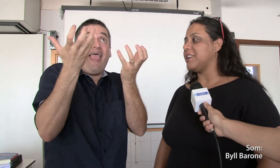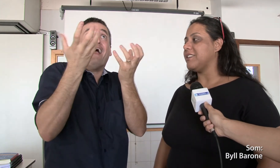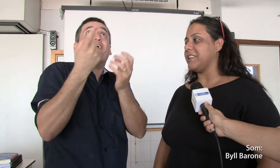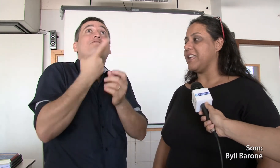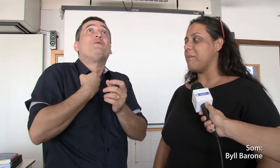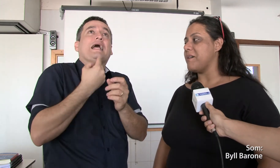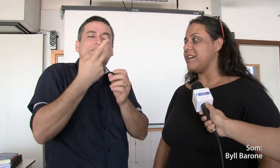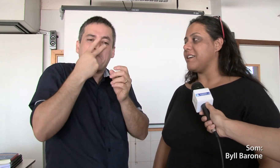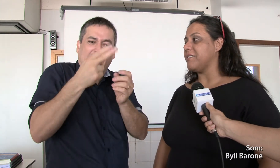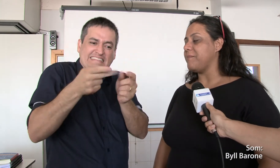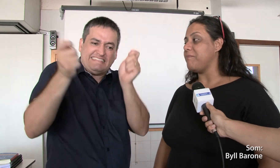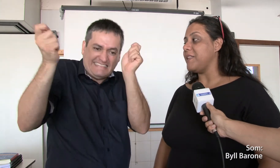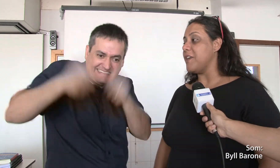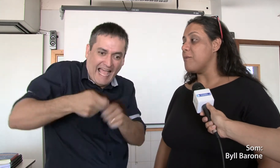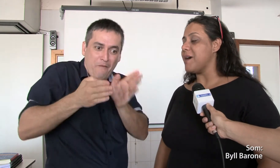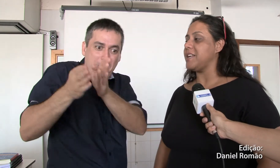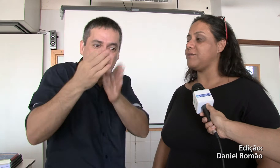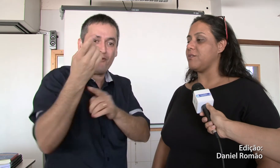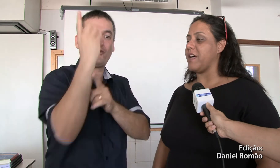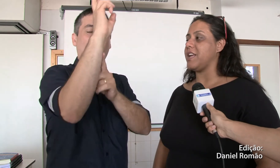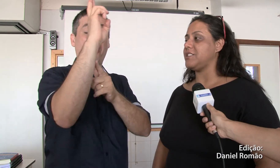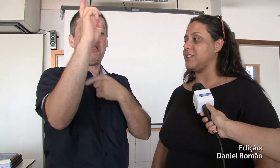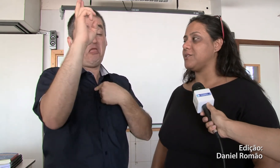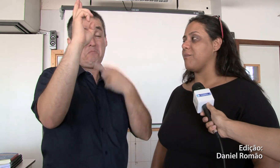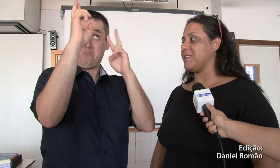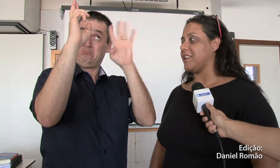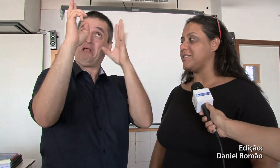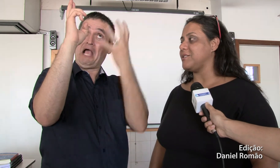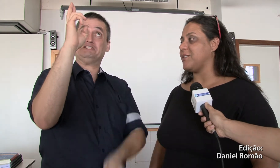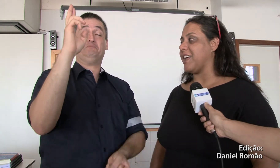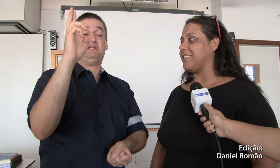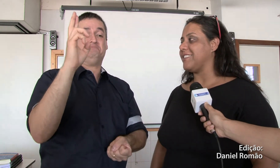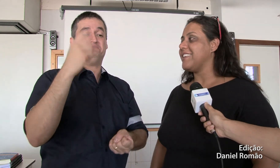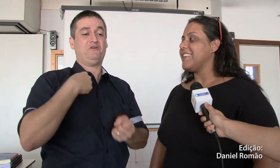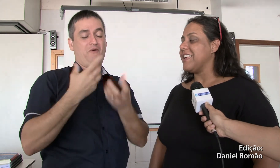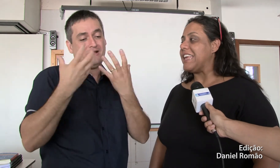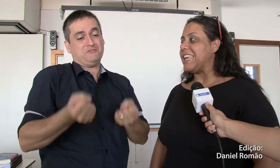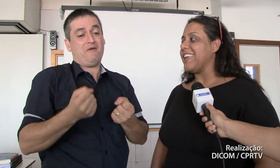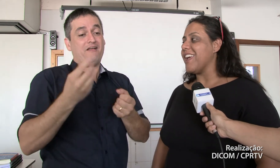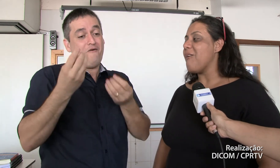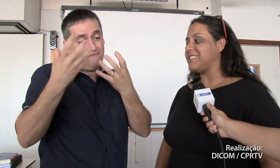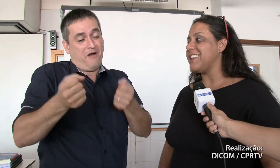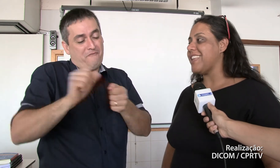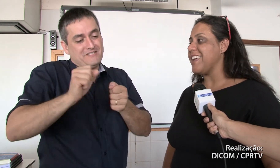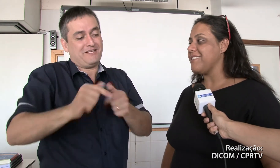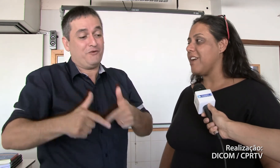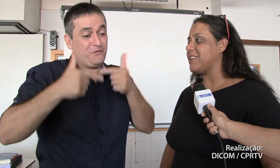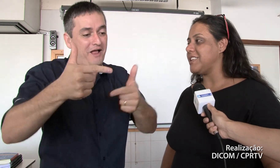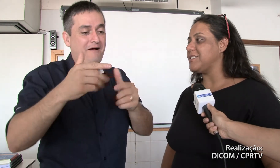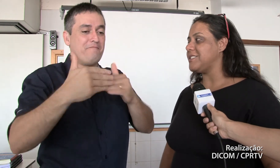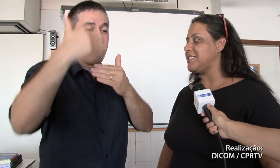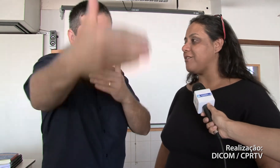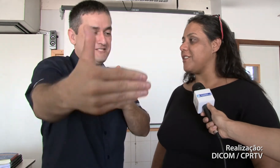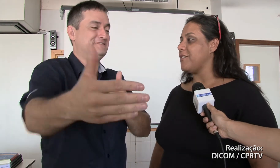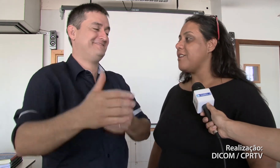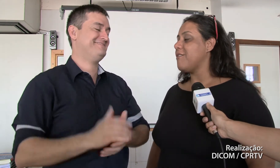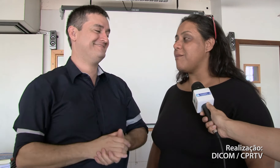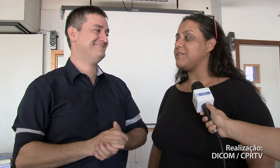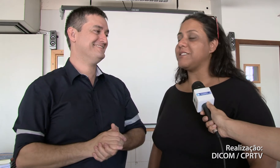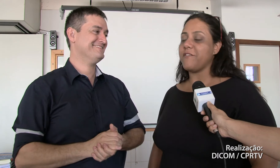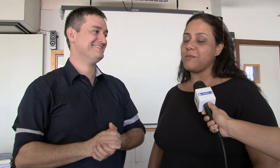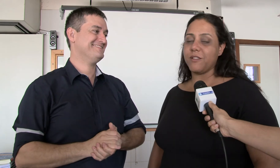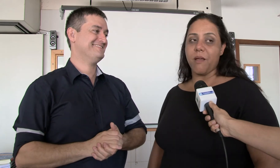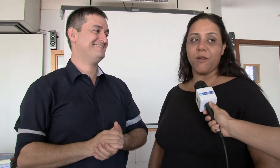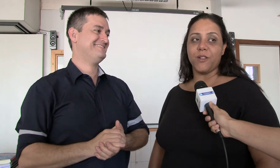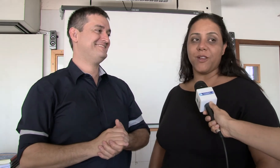professora e a banca me deu mais vontade diante dos comentários desse doutorado e eu aceitei eu aceito esse desafio